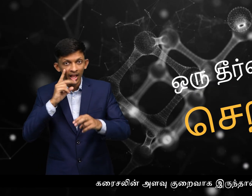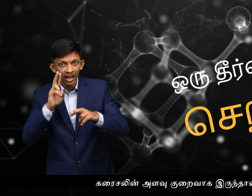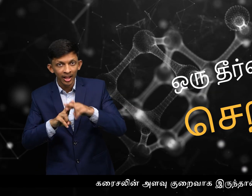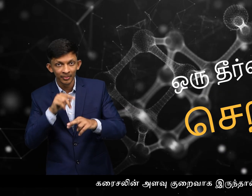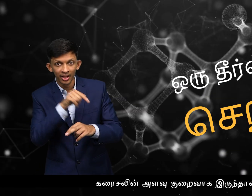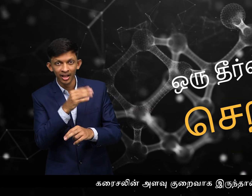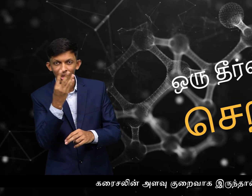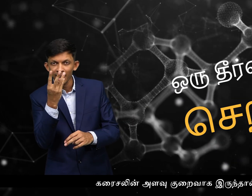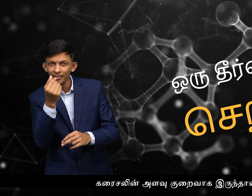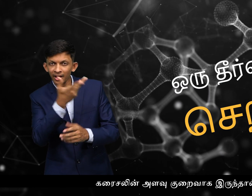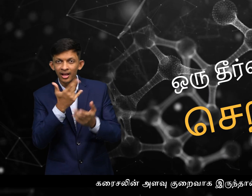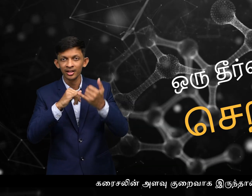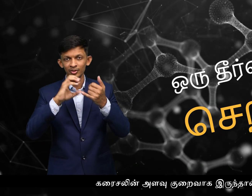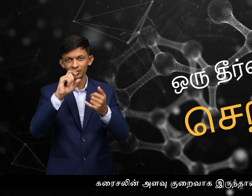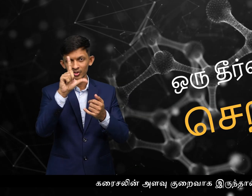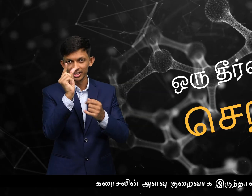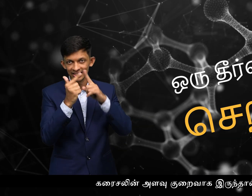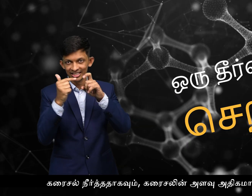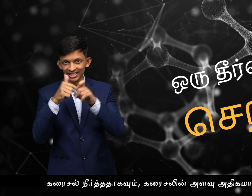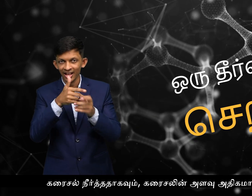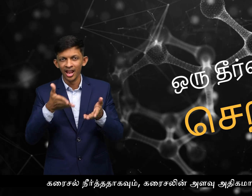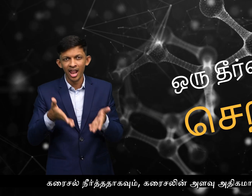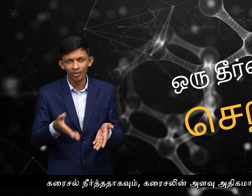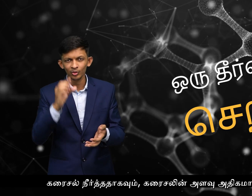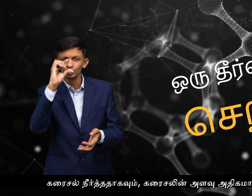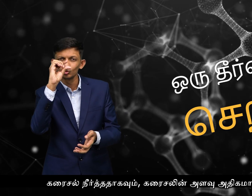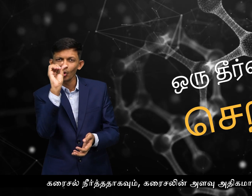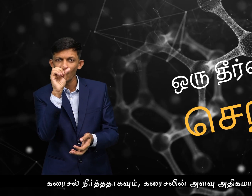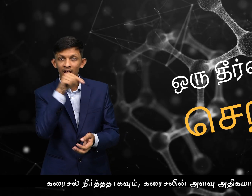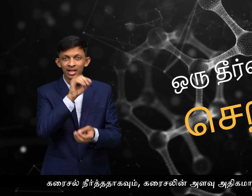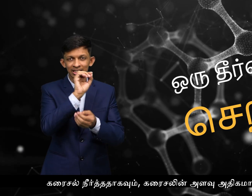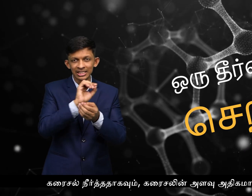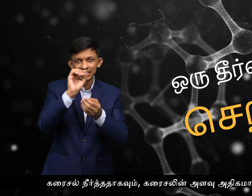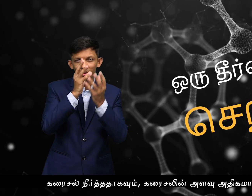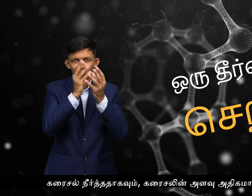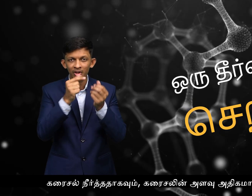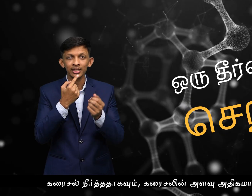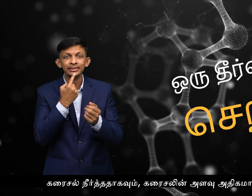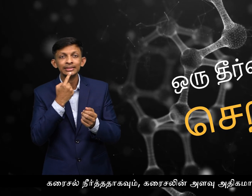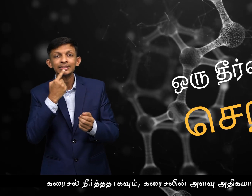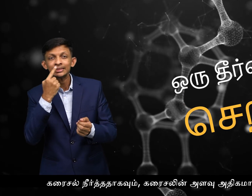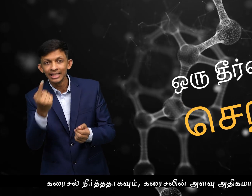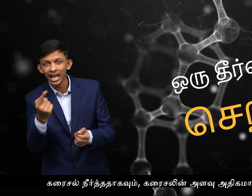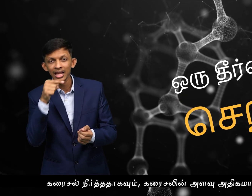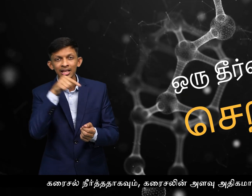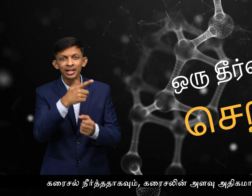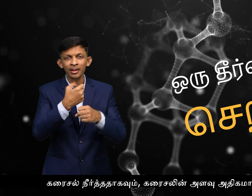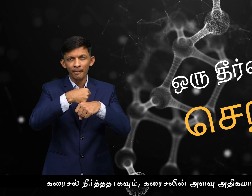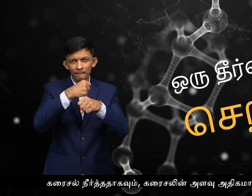கரைசலின் அளவு குறைவாக இருந்தால் கரைசல் நீர்த்தாகவும், கரைசலின் அளவு அதிகமாக இருந்தால்